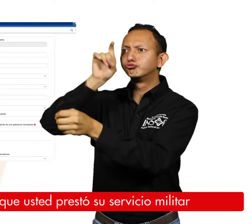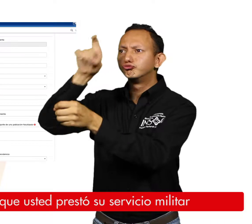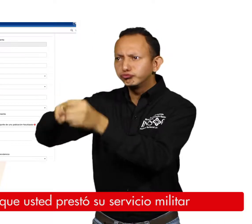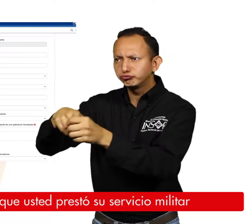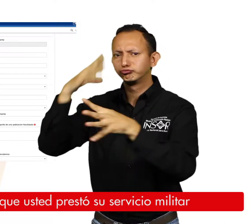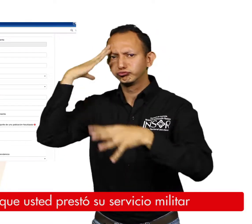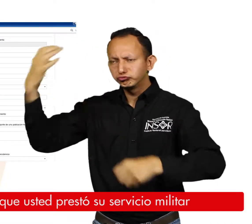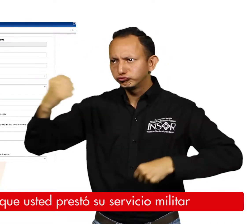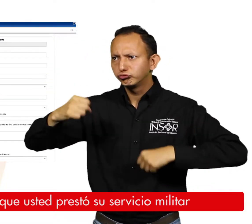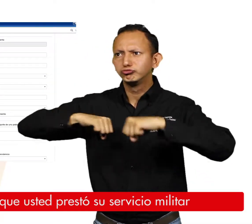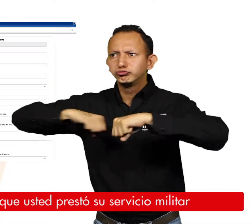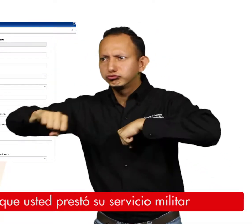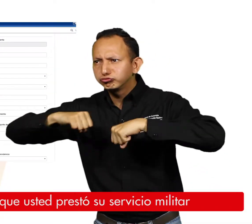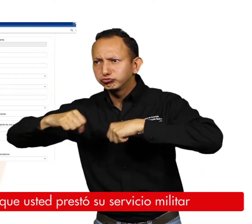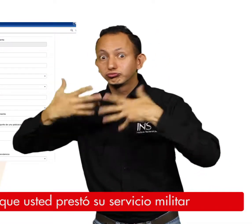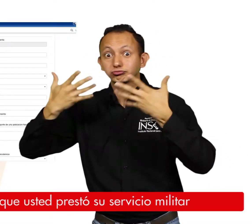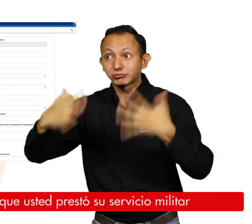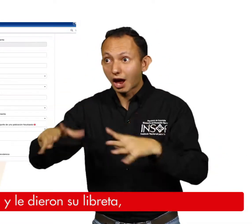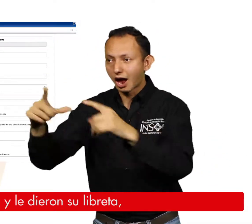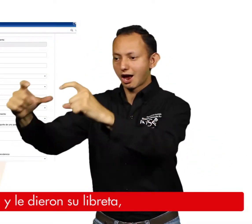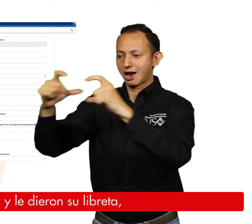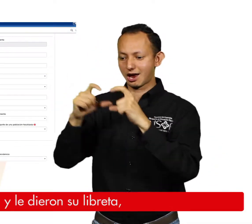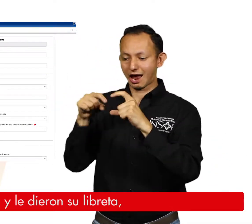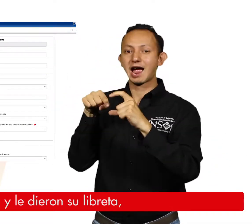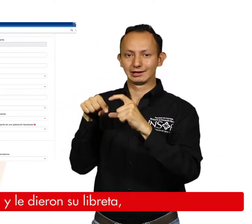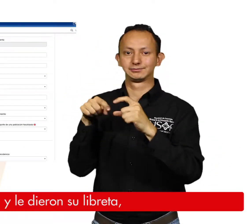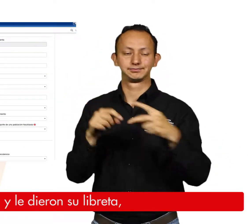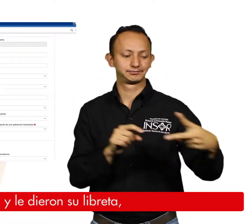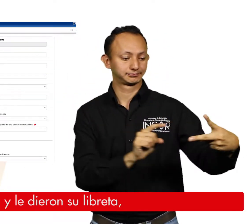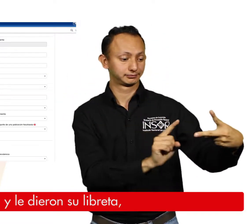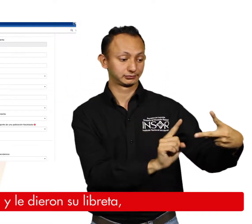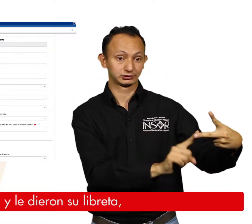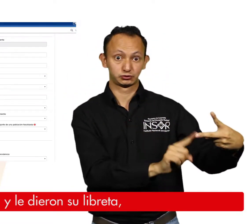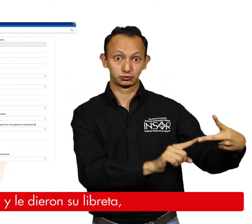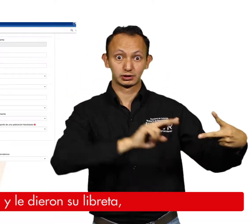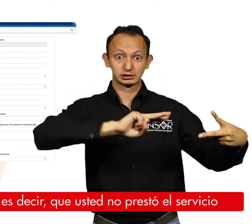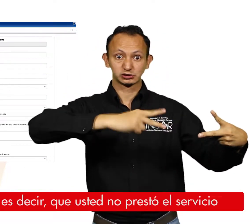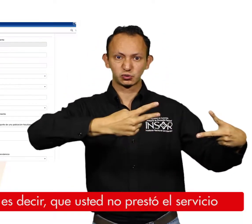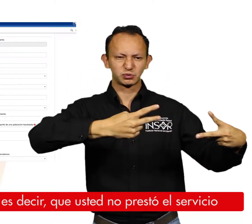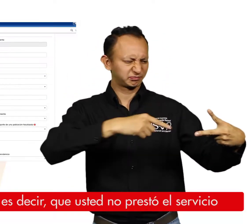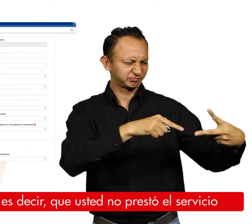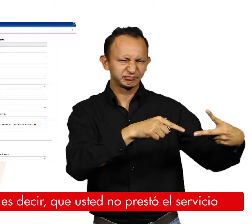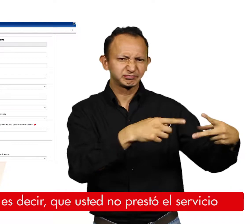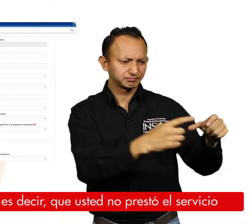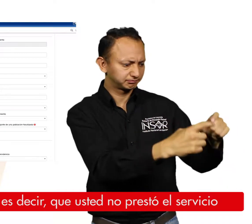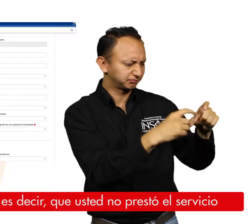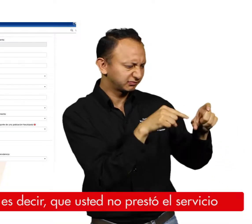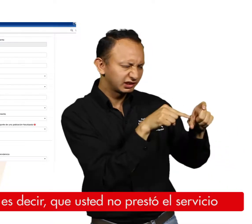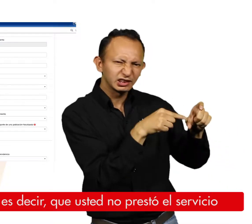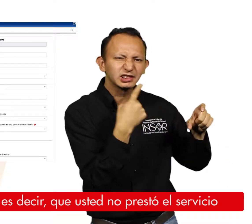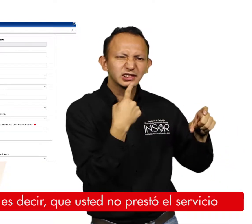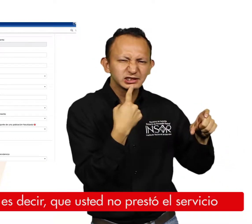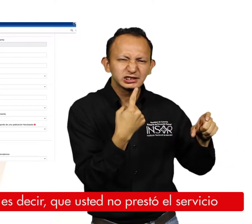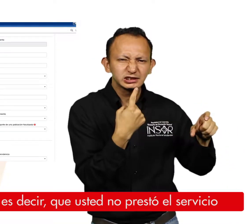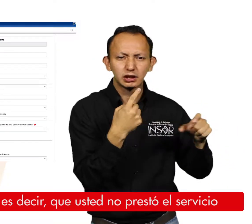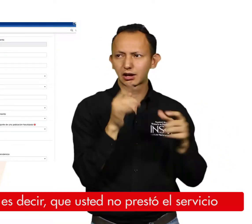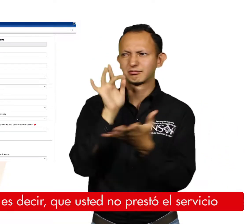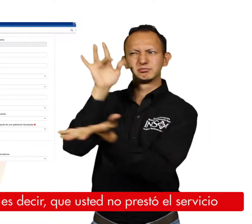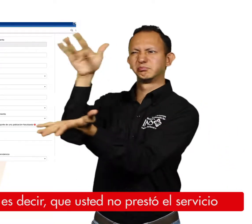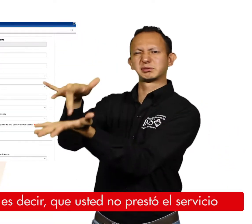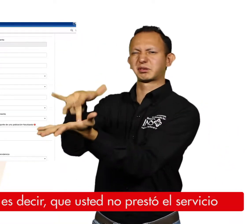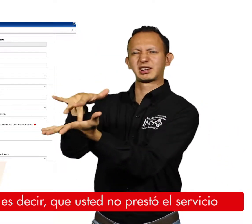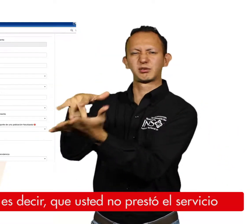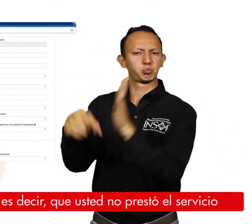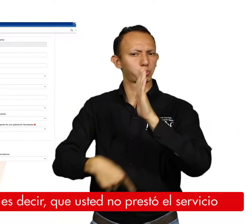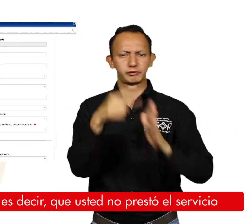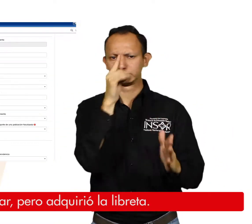Este indica que usted prestó su servicio militar y le dieron su libreta. O de segunda. Es decir, que usted